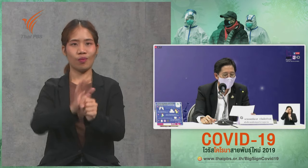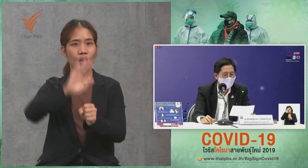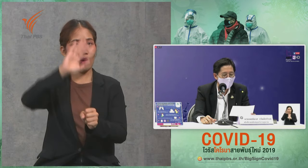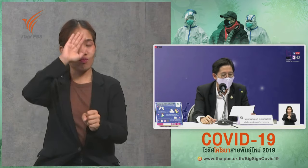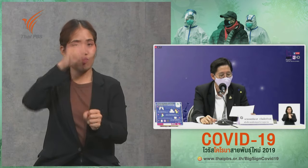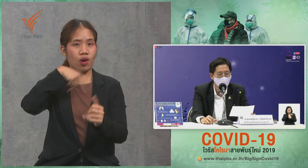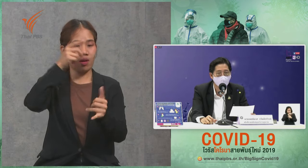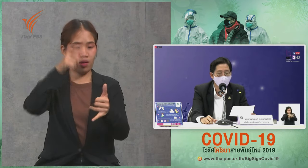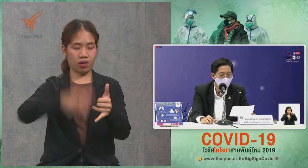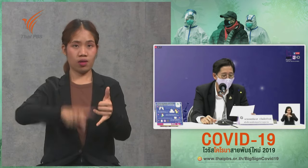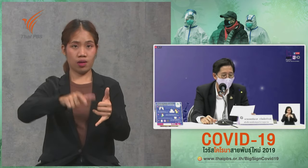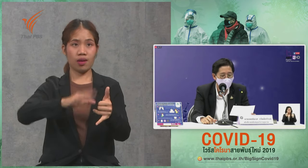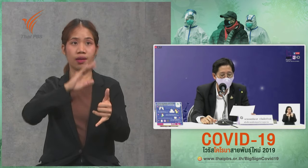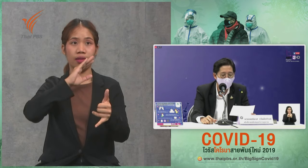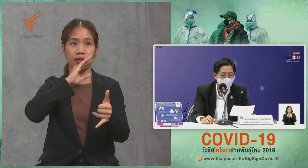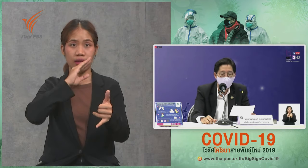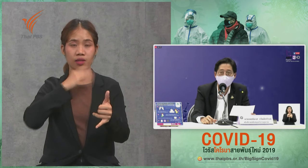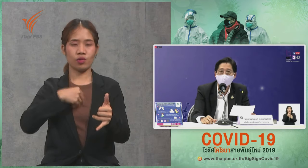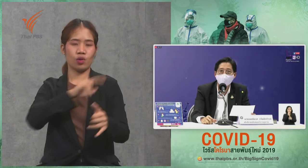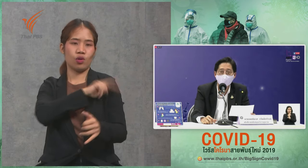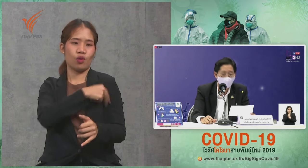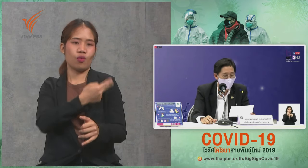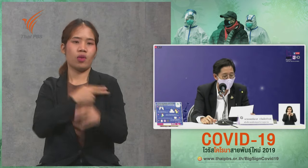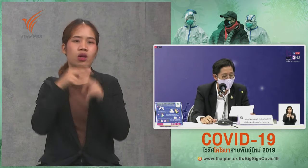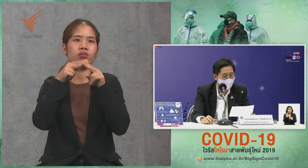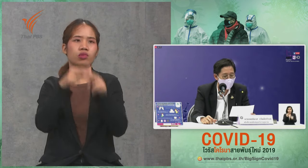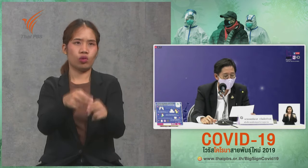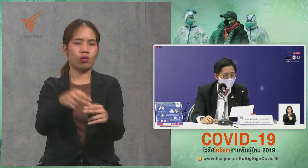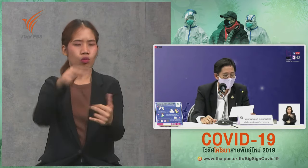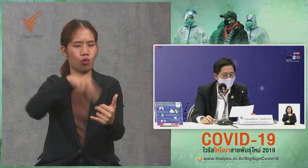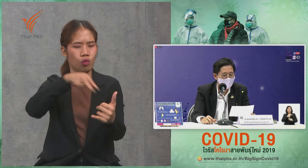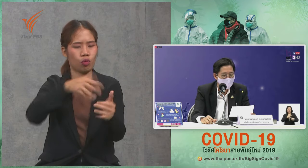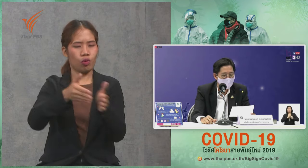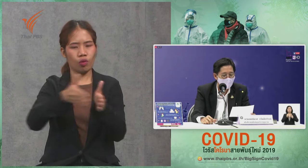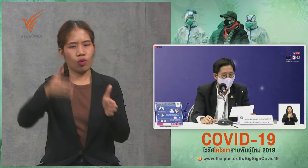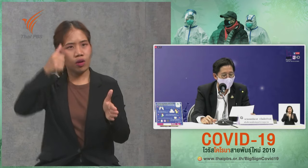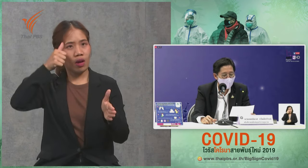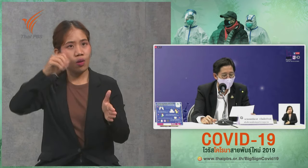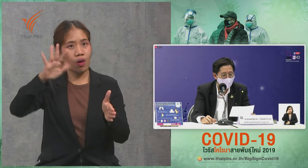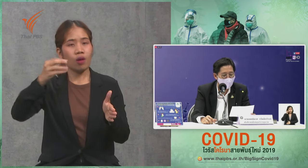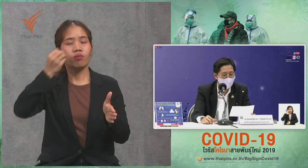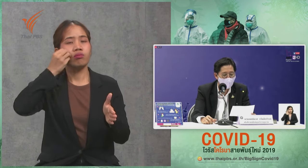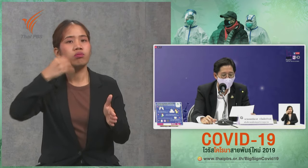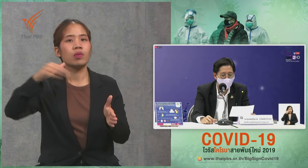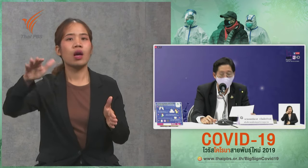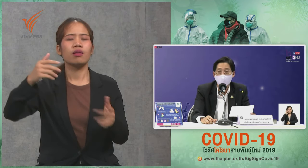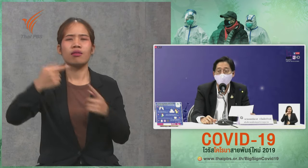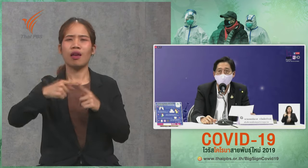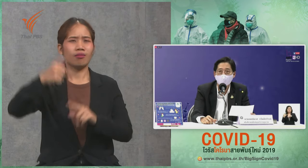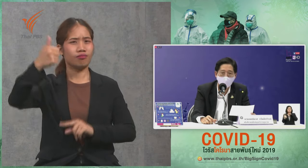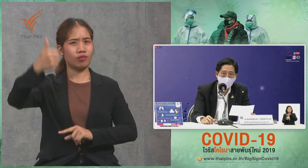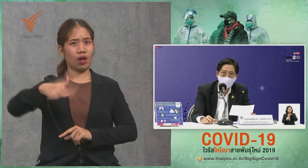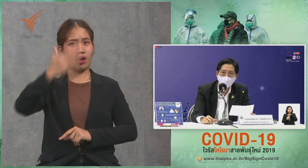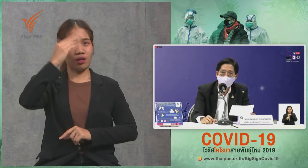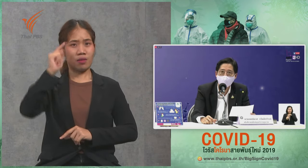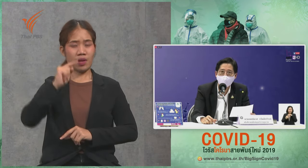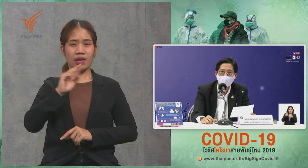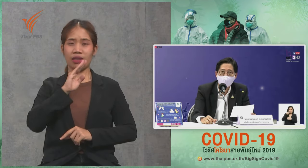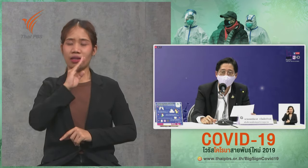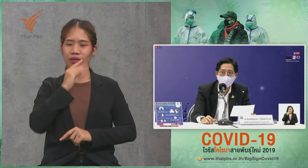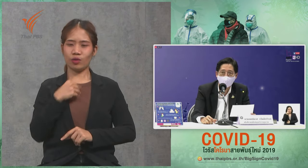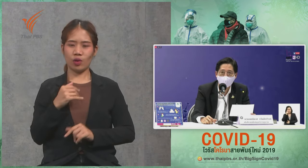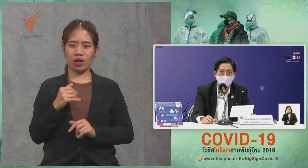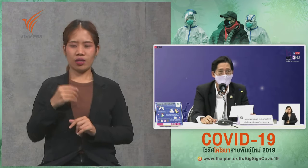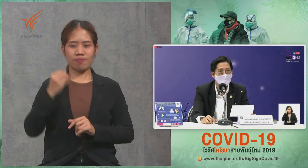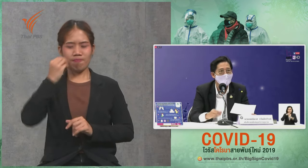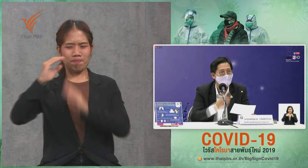นี่ยพอรักษาอยู่ในโรงพยาบาลเอกชน5วันแล้วให้กลับไปกักที่บ้านนะครับแต่ไม่สามารถกักได้เพราะอยู่รวมกันก็เกรงเรื่องจะติดเชื้